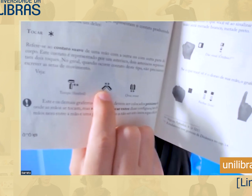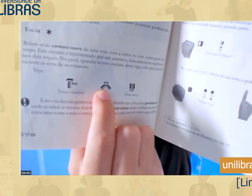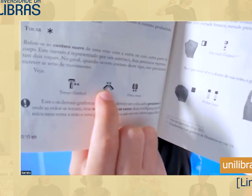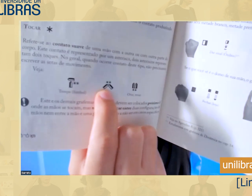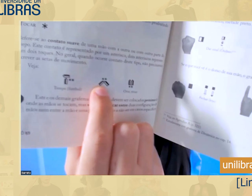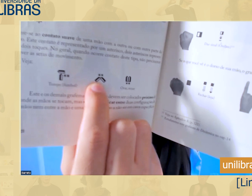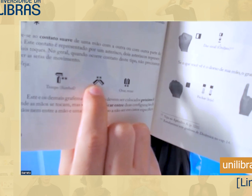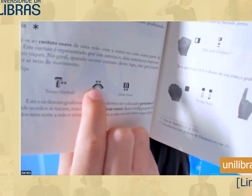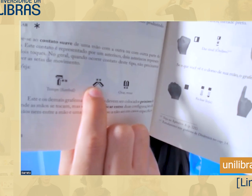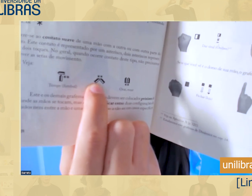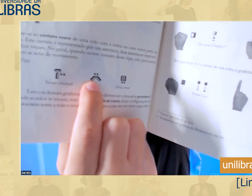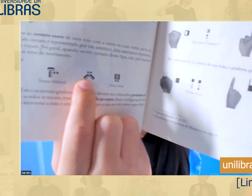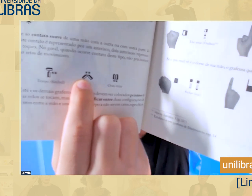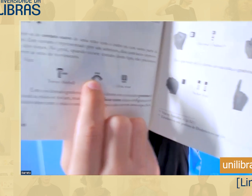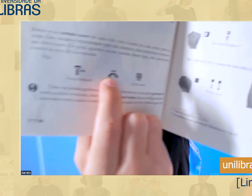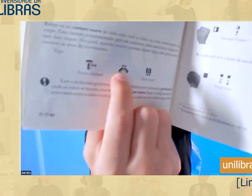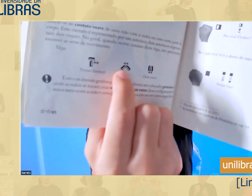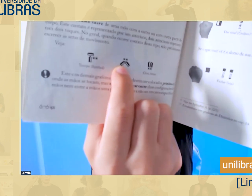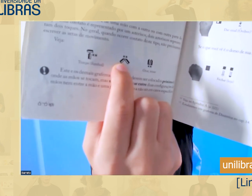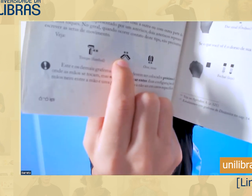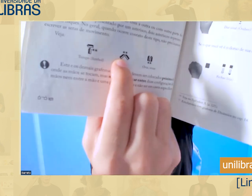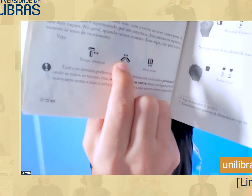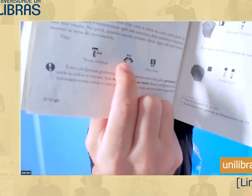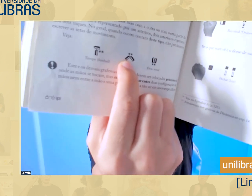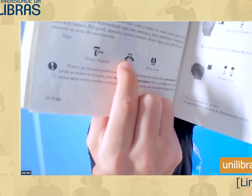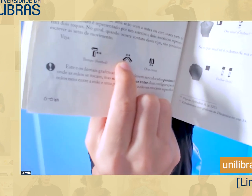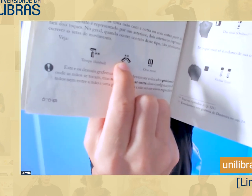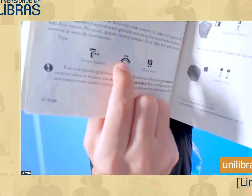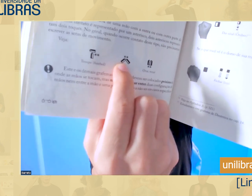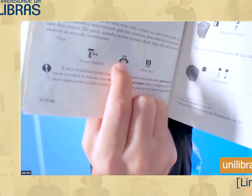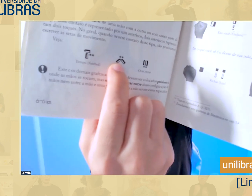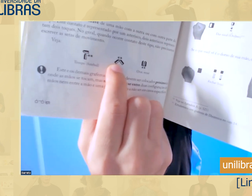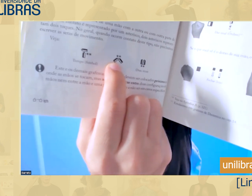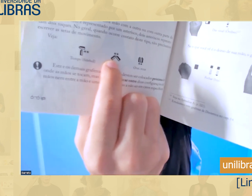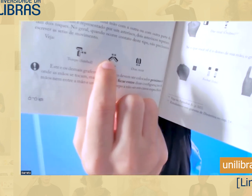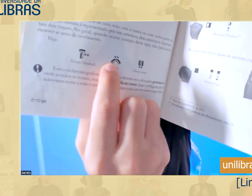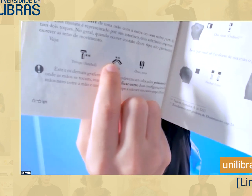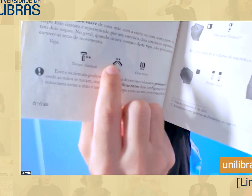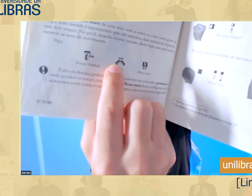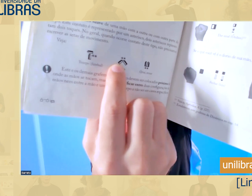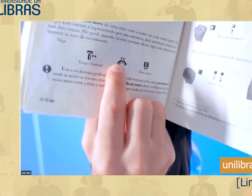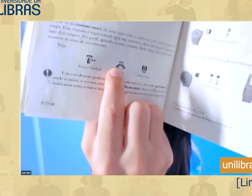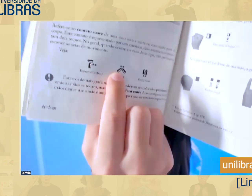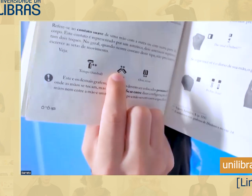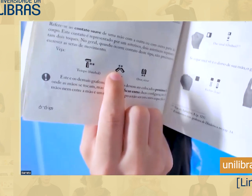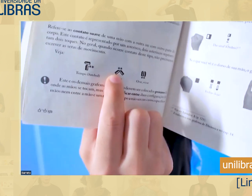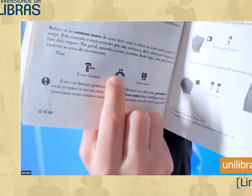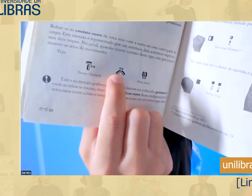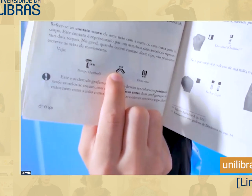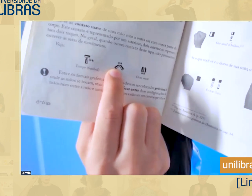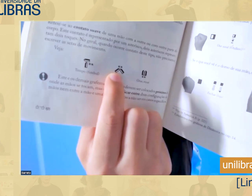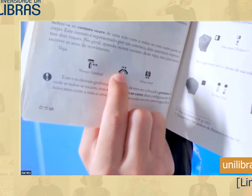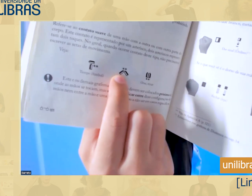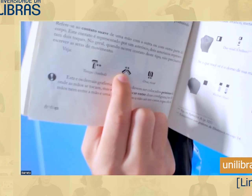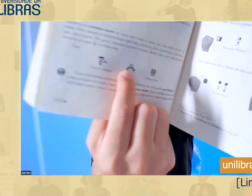Esse sinal. Quando você olha para esse sinal, mesmo que você ainda não saiba a Libras, mesmo que você não domine ela ainda,